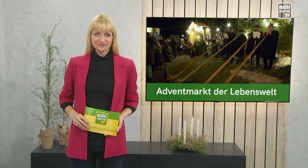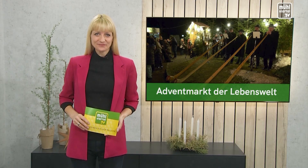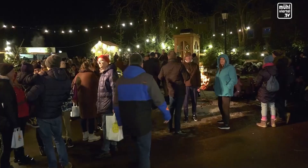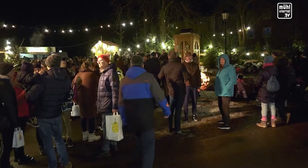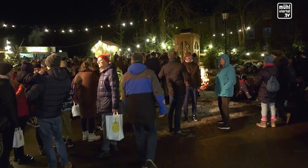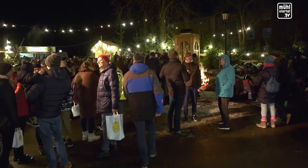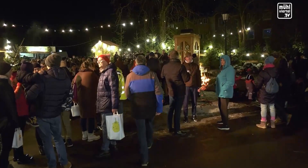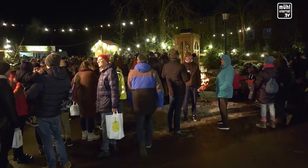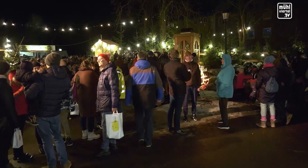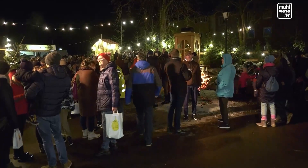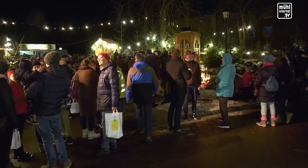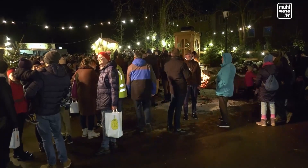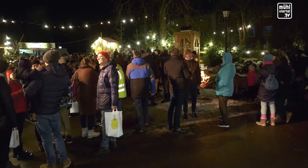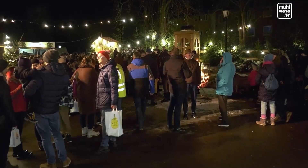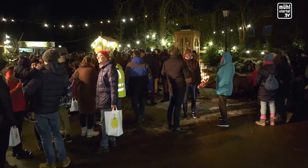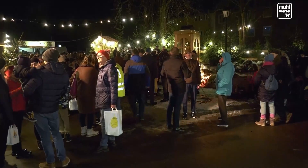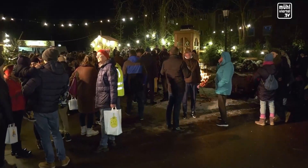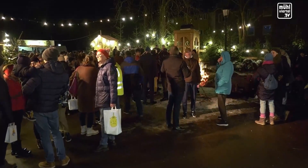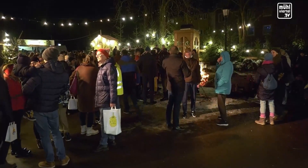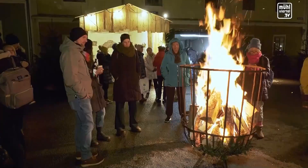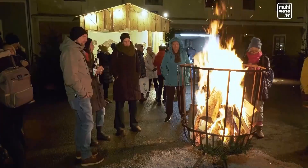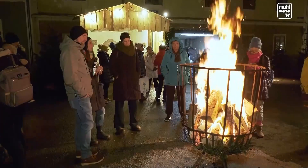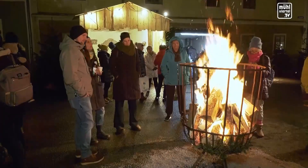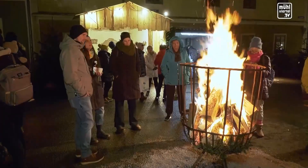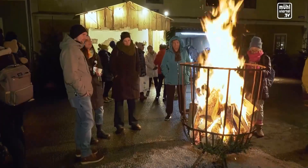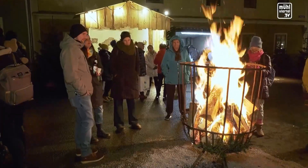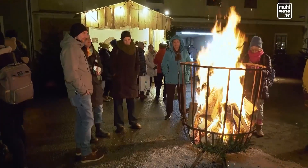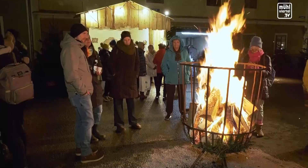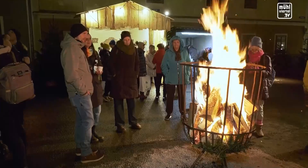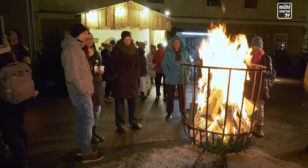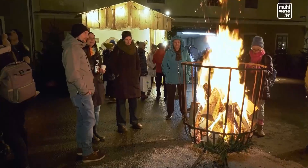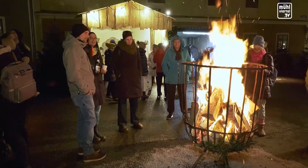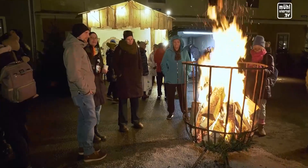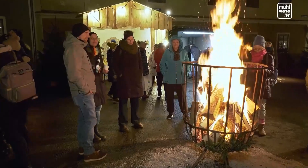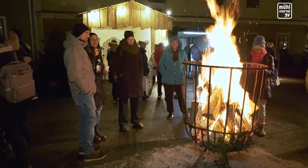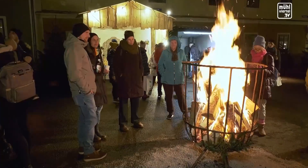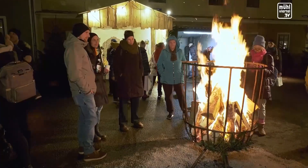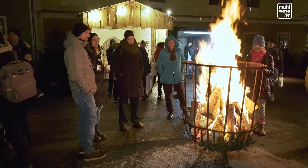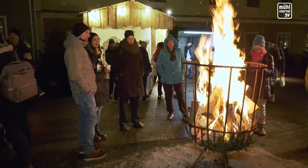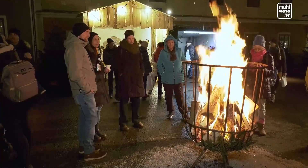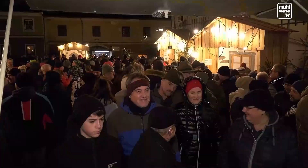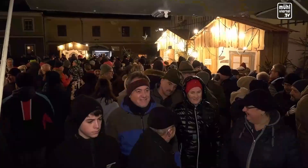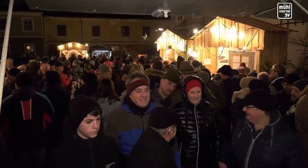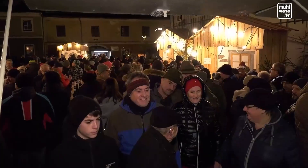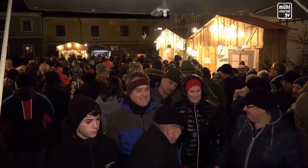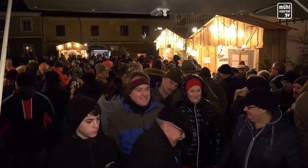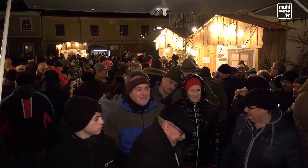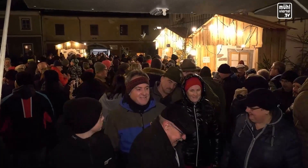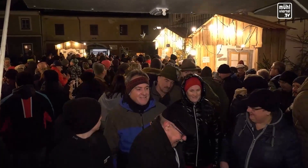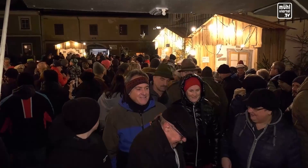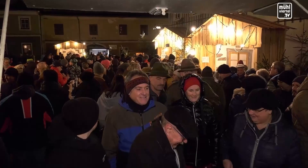Schenkenfelden. Man kann es schwer beschreiben, man muss ihn einmal erlebt haben, den Adventmarkt der